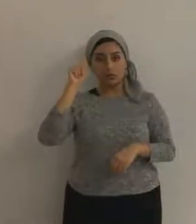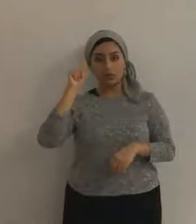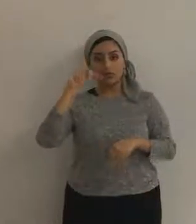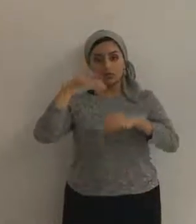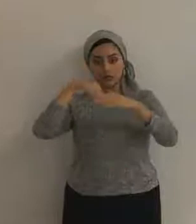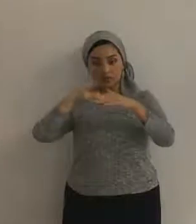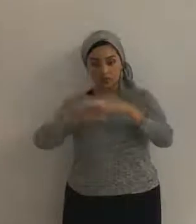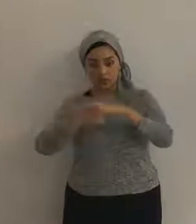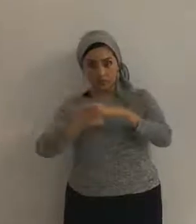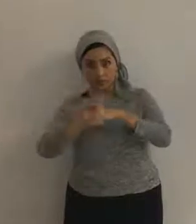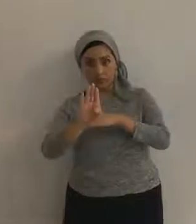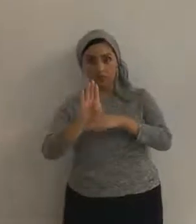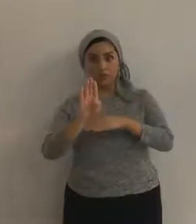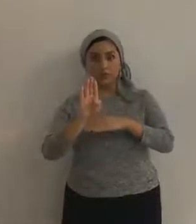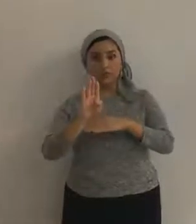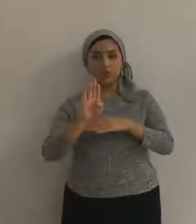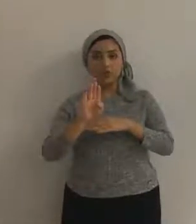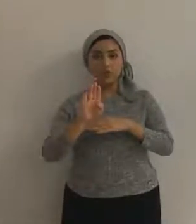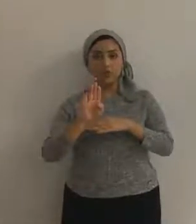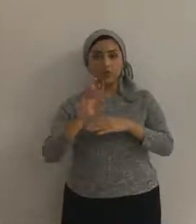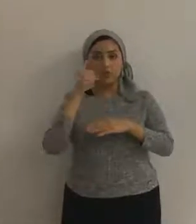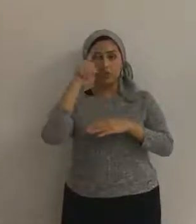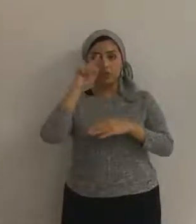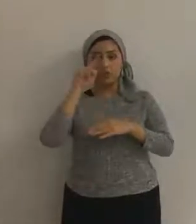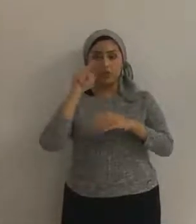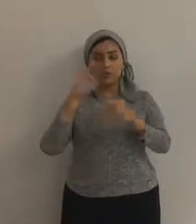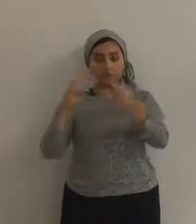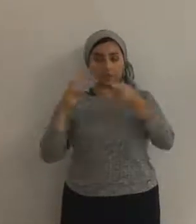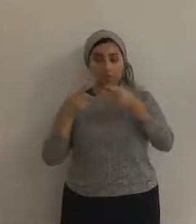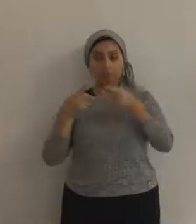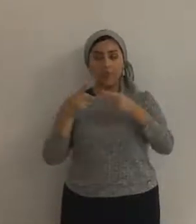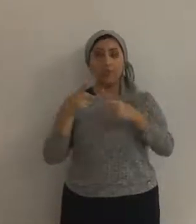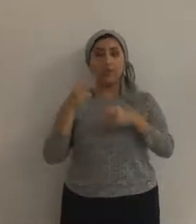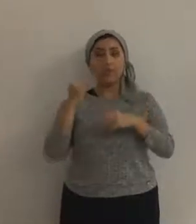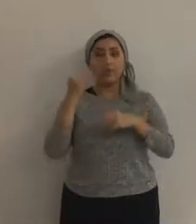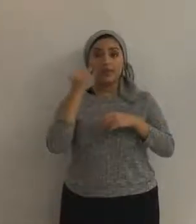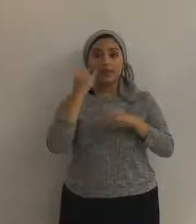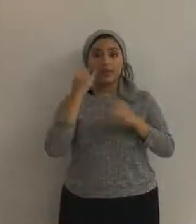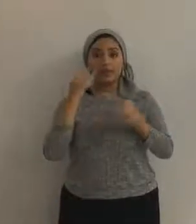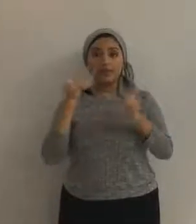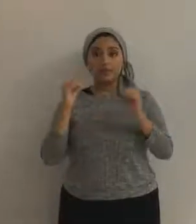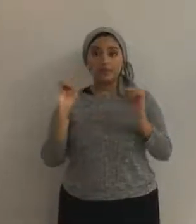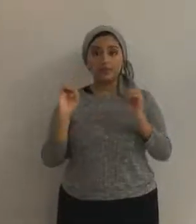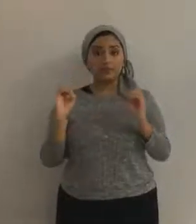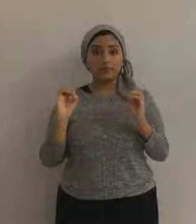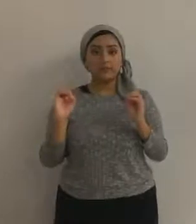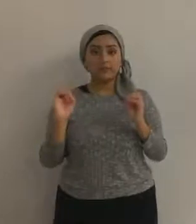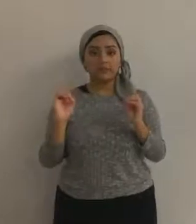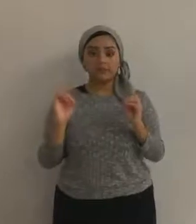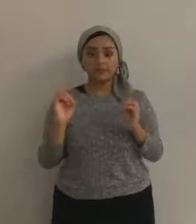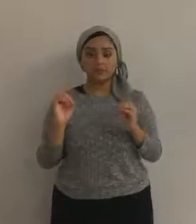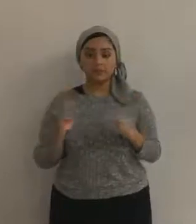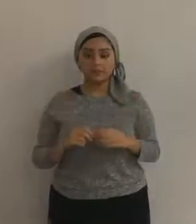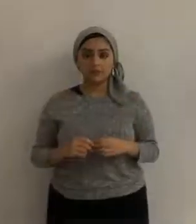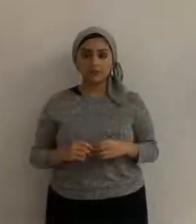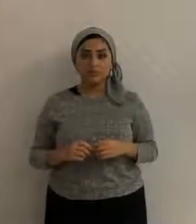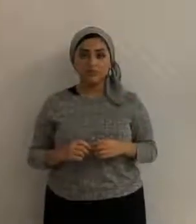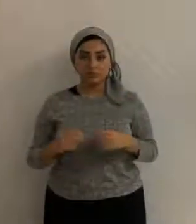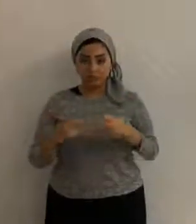la fachada daba hacia este lado, de manera que si no existiera este terraplén, pues